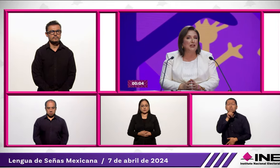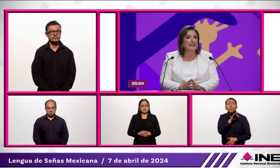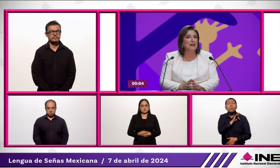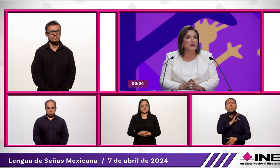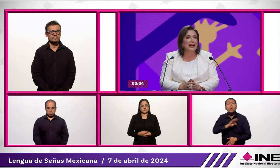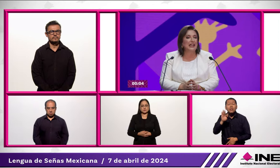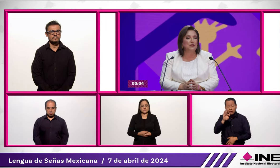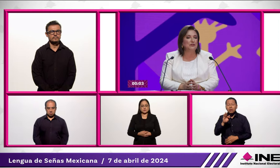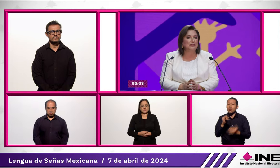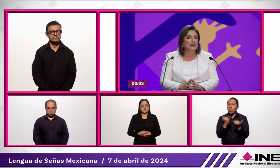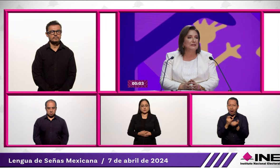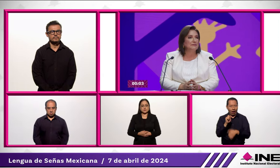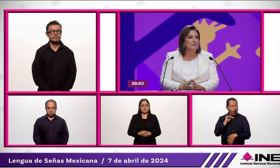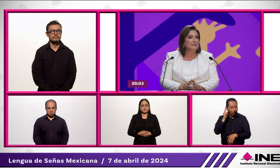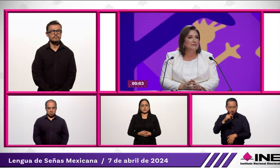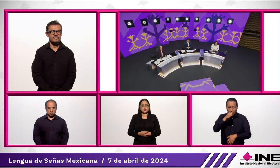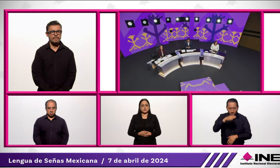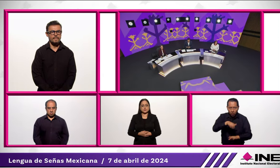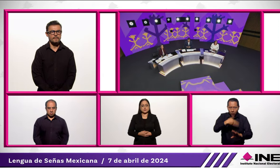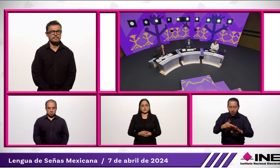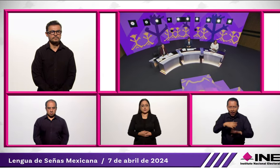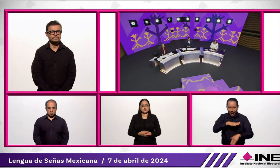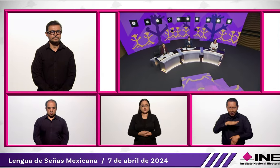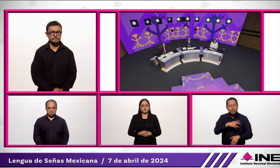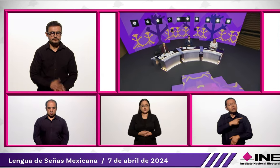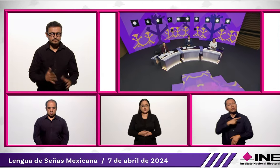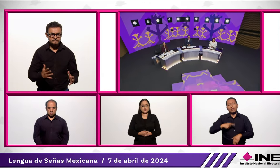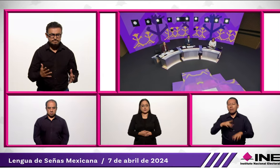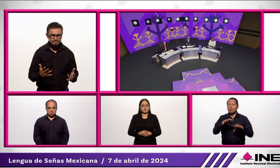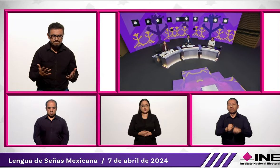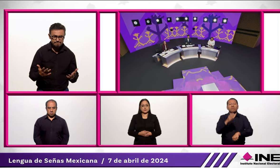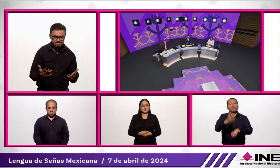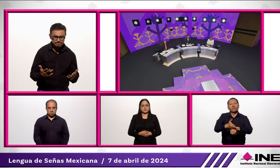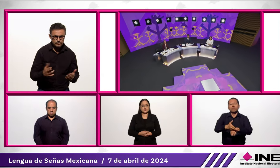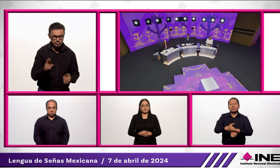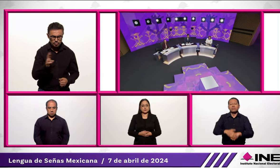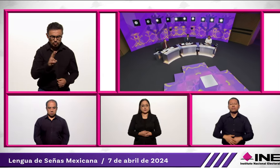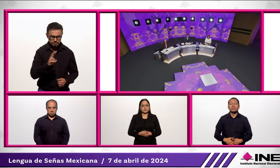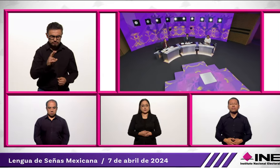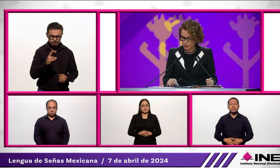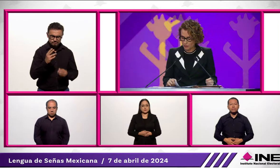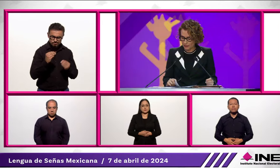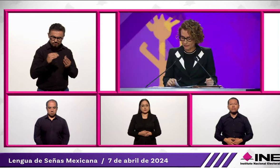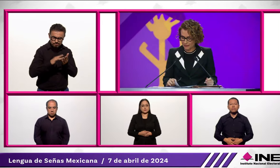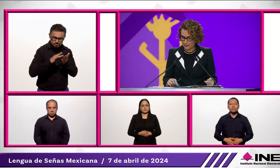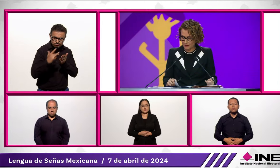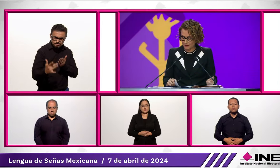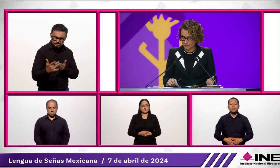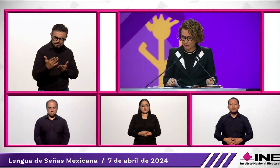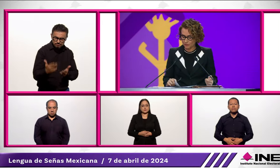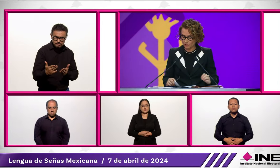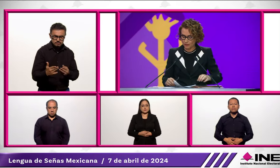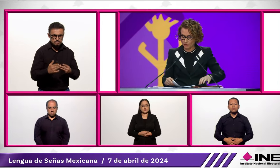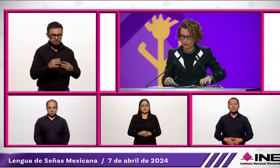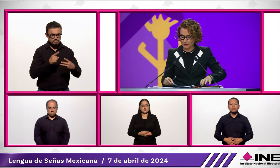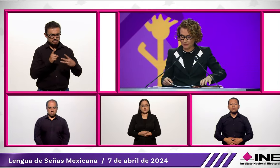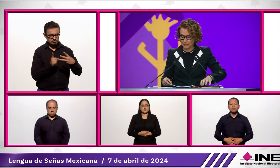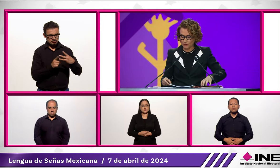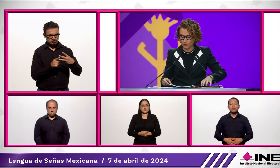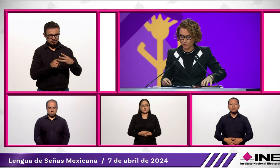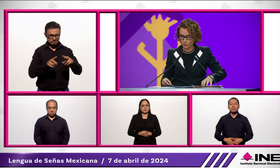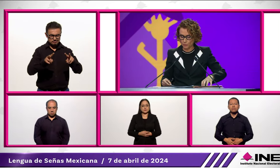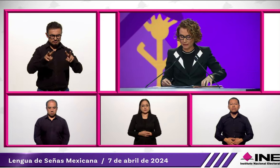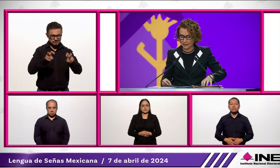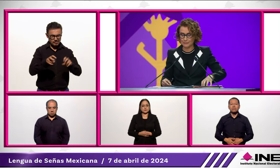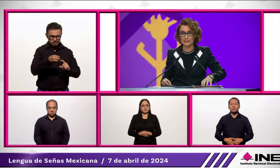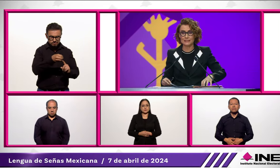situación de violencia contra ellos. Muchísimas gracias, candidata Xochitl Gálvez. Con esto hemos concluido el tercer segmento de No